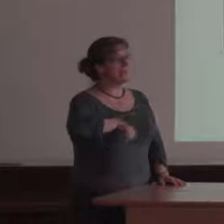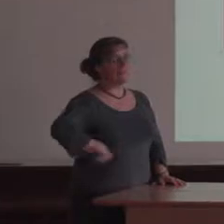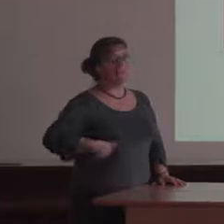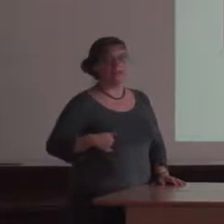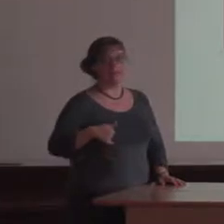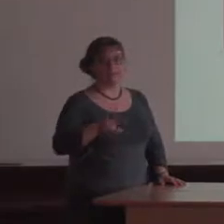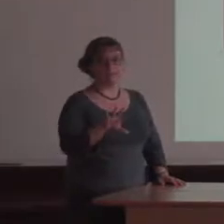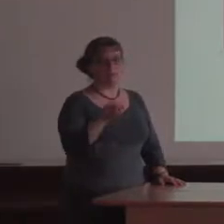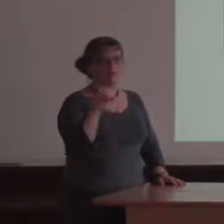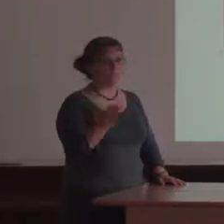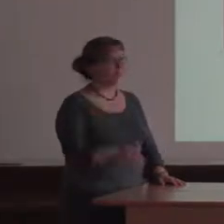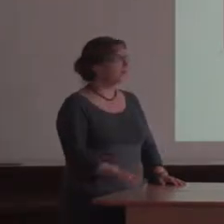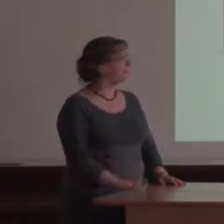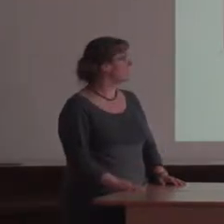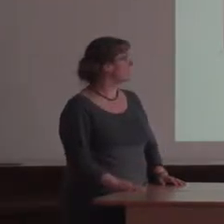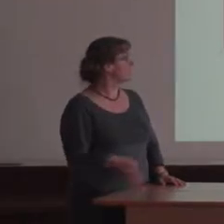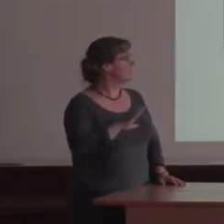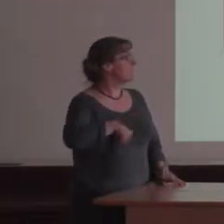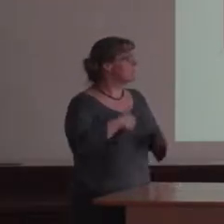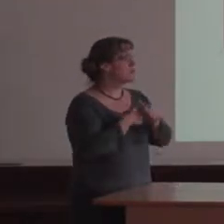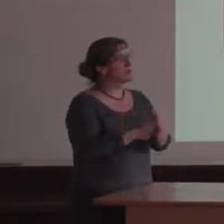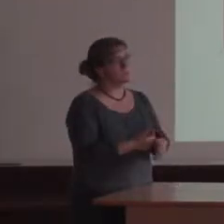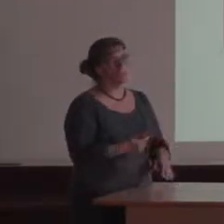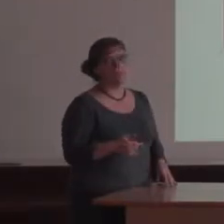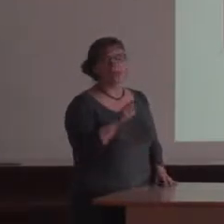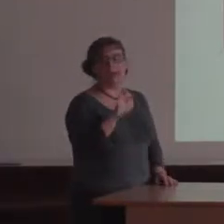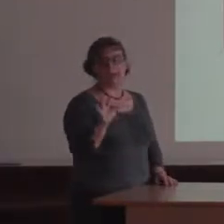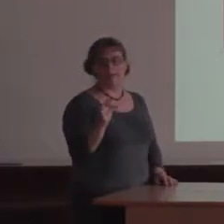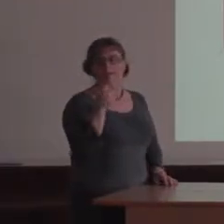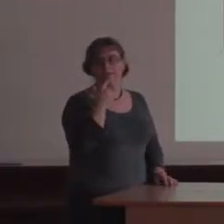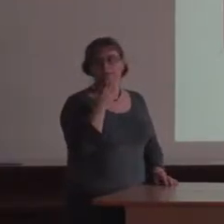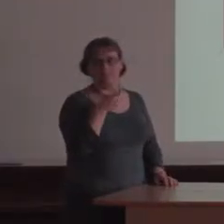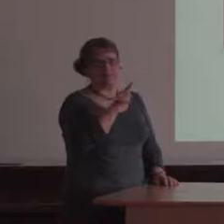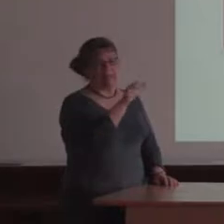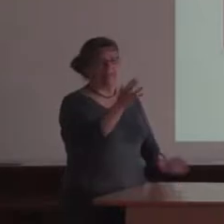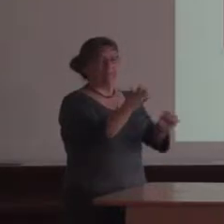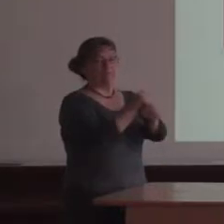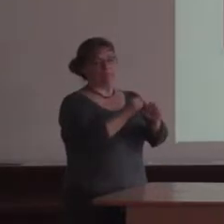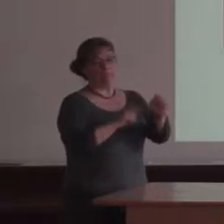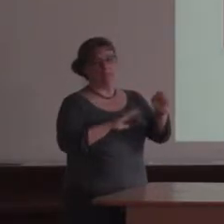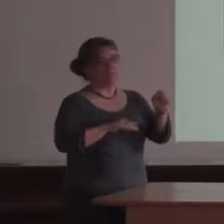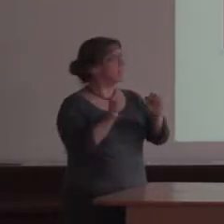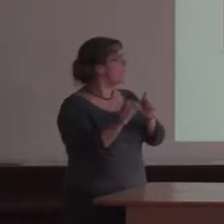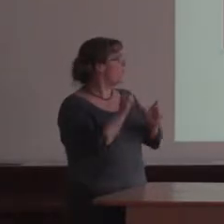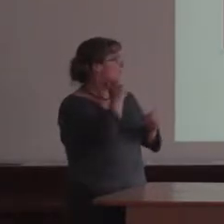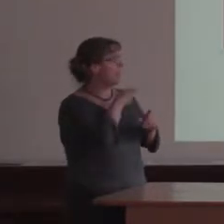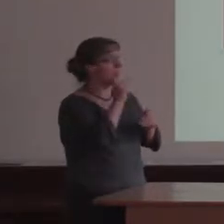la version courte. Donc LF, ça marche si je viens de lancer par exemple tous les